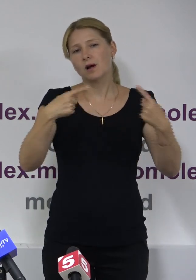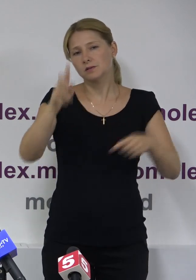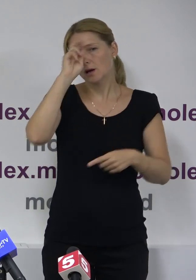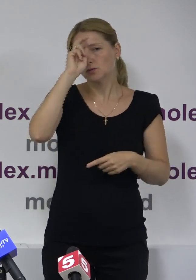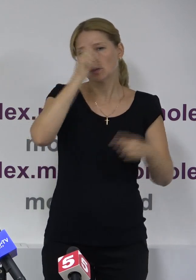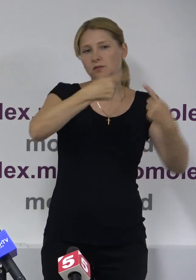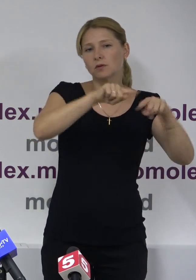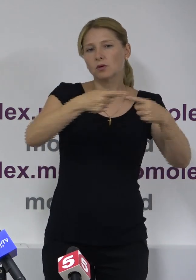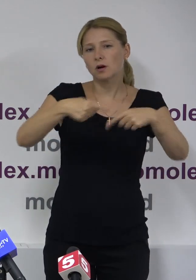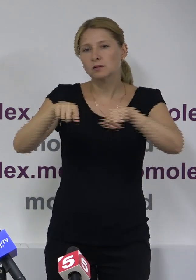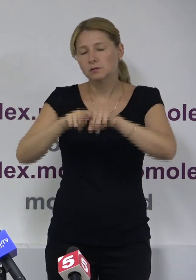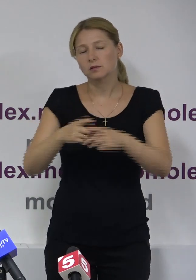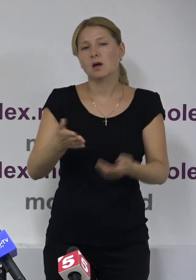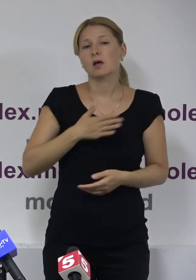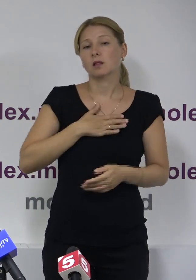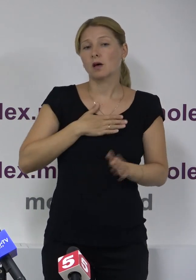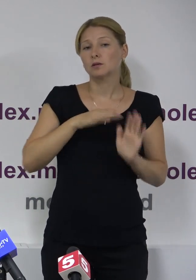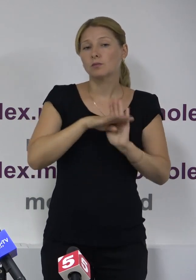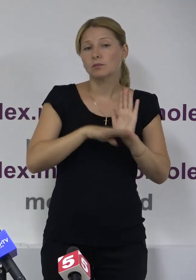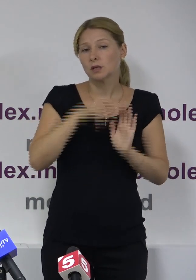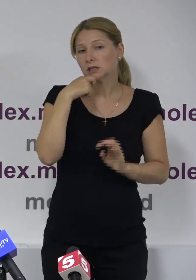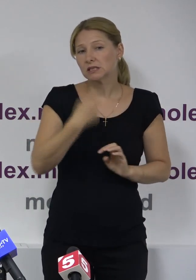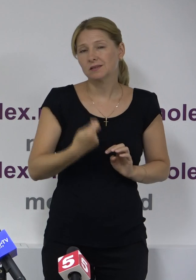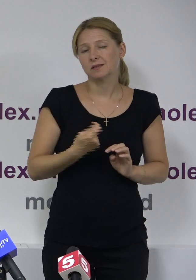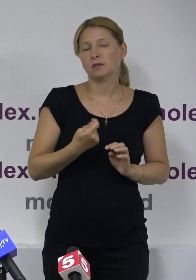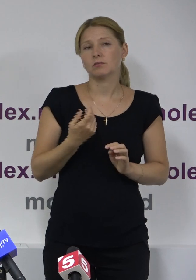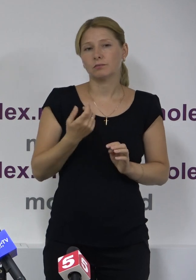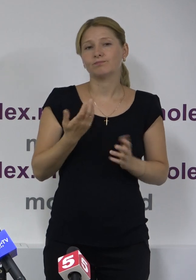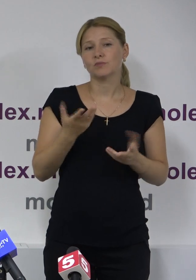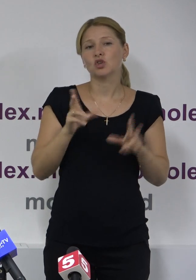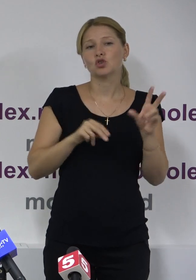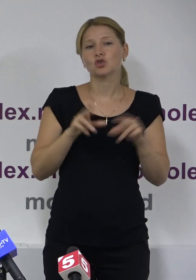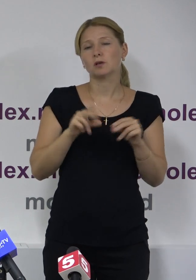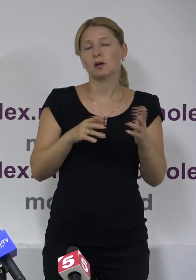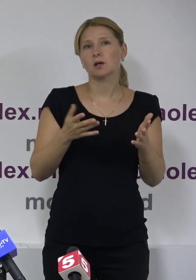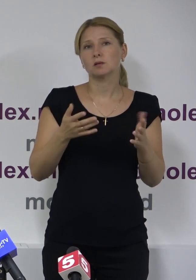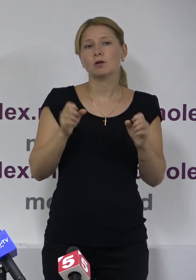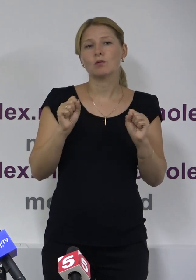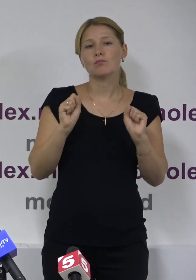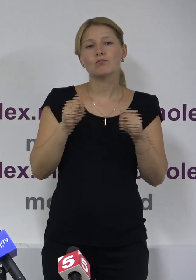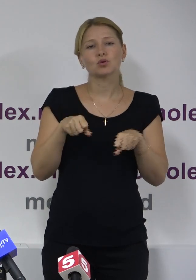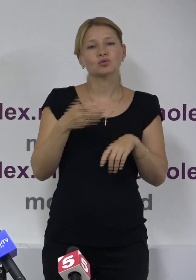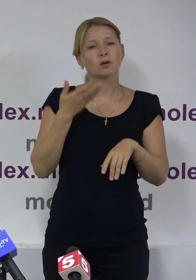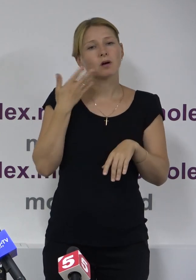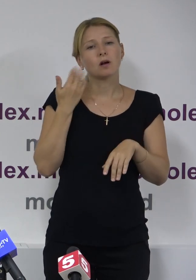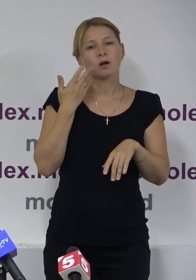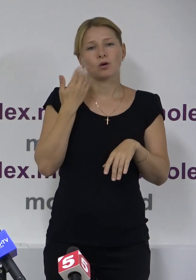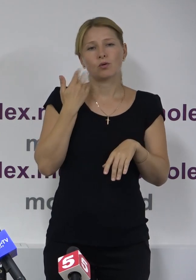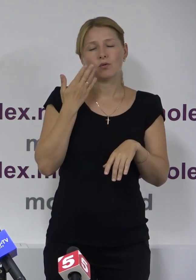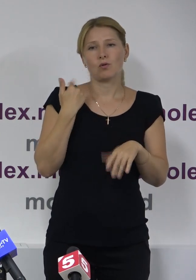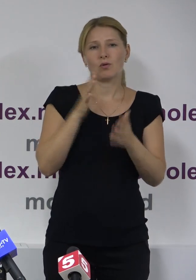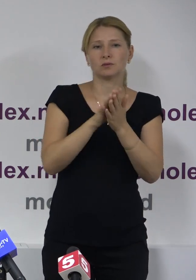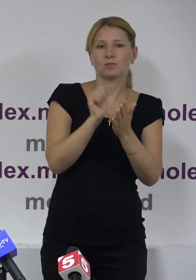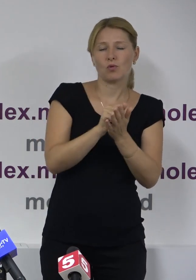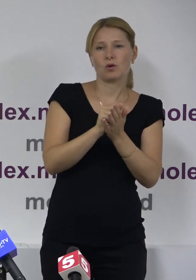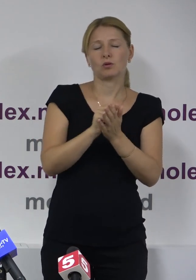departe, sistemul politic este unul viabil, este unul care funcționează, în sensul